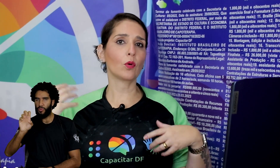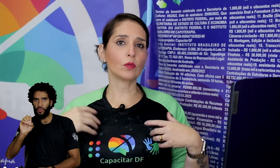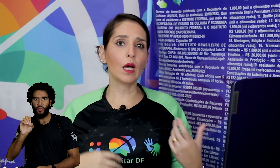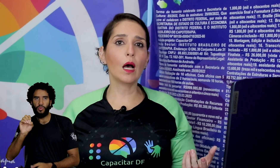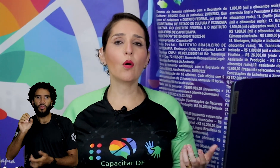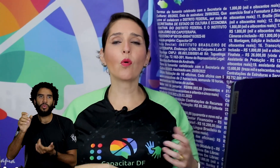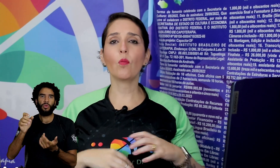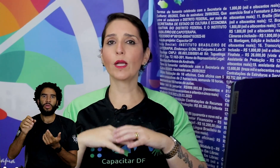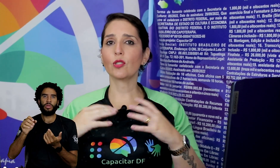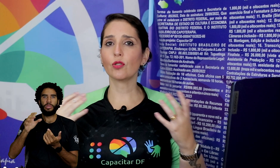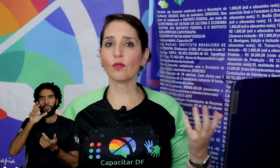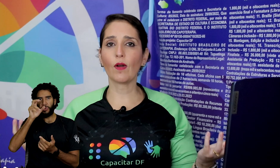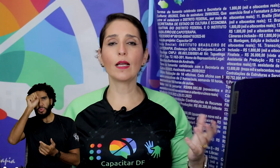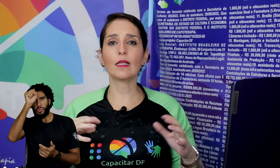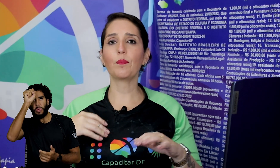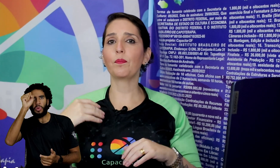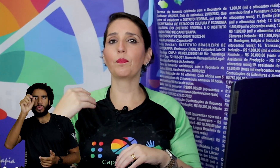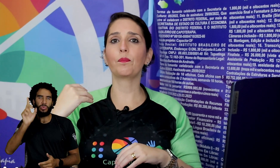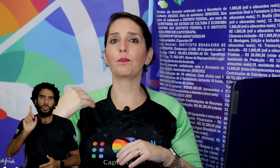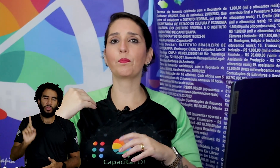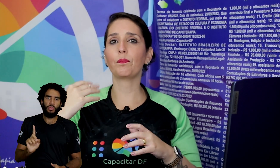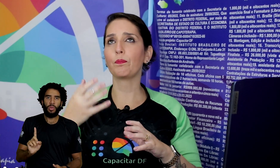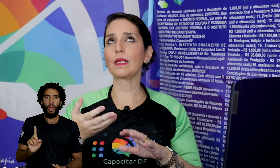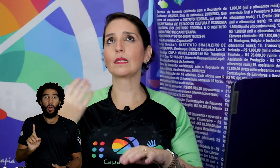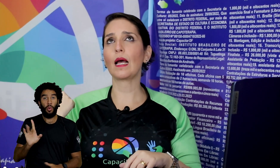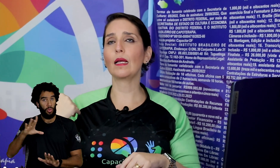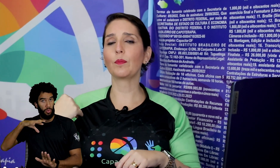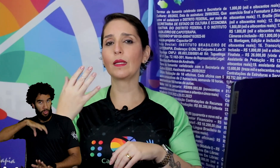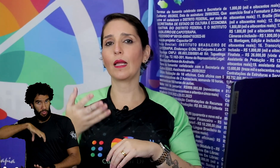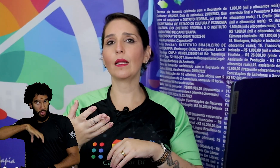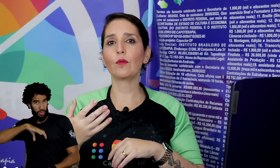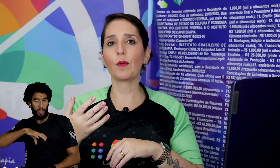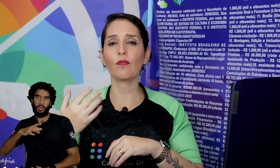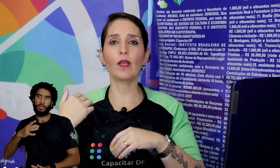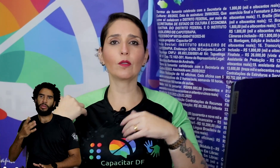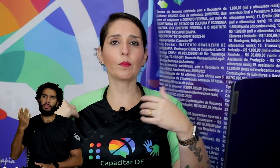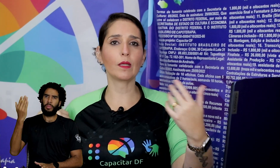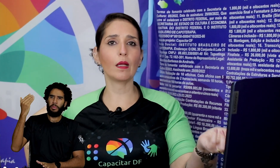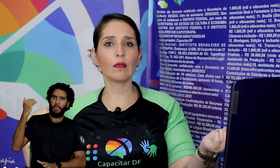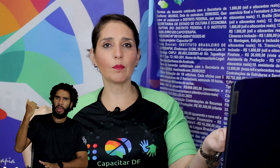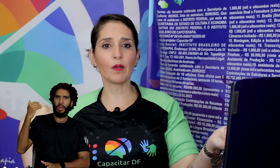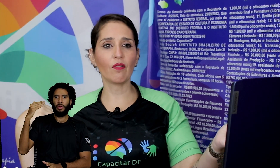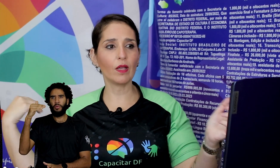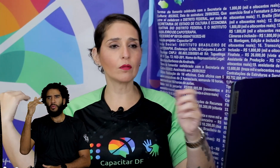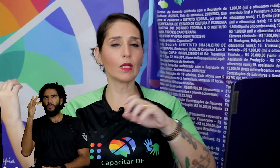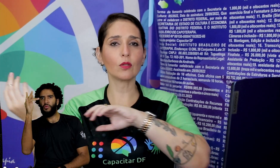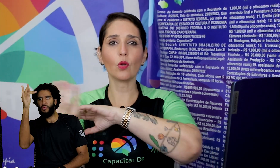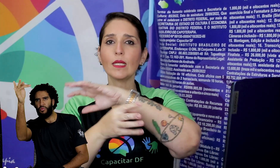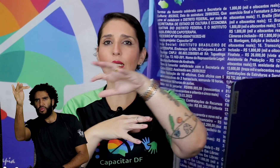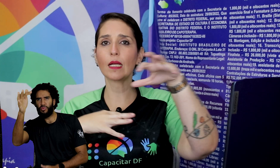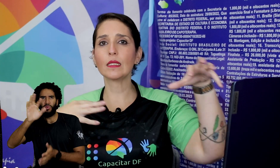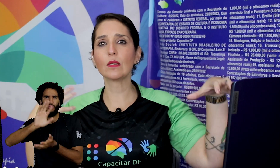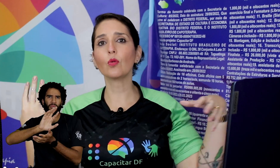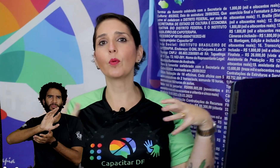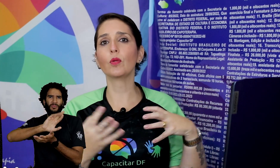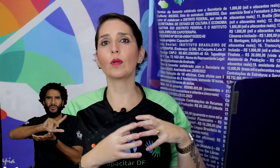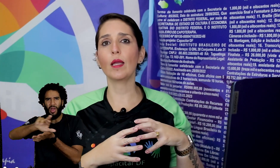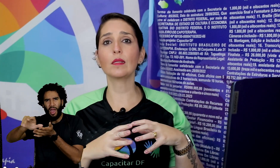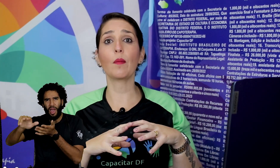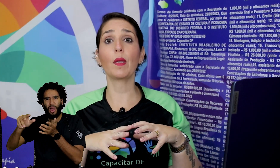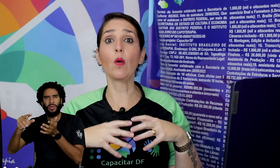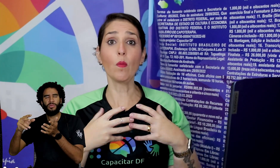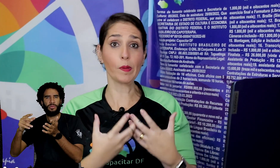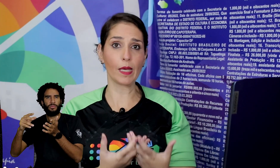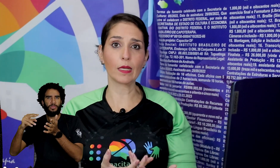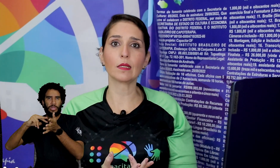intensificado ou não, como é que a gente faz, passado, pretérito perfeito, pretérito imperfeito, tem toda essa questão no português que